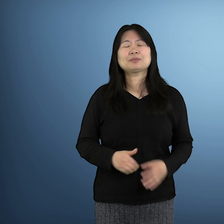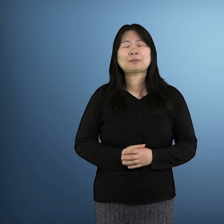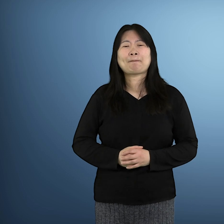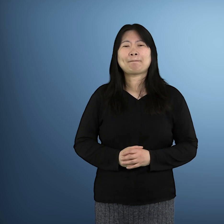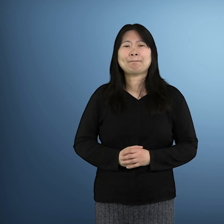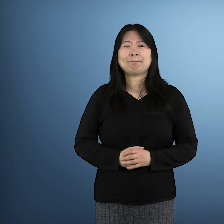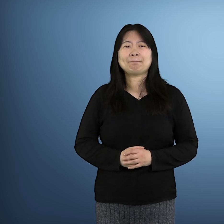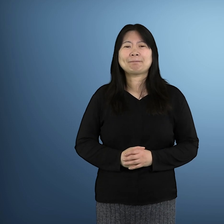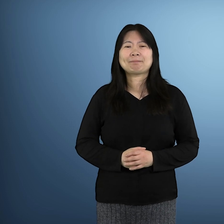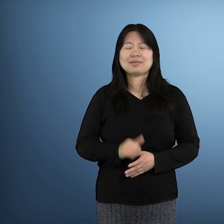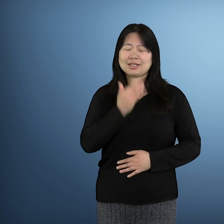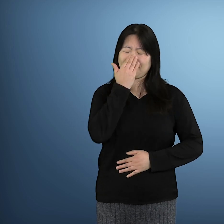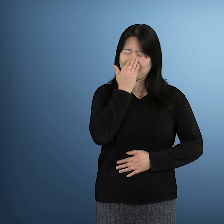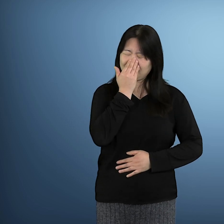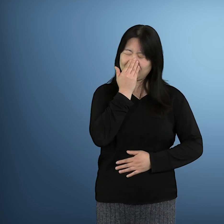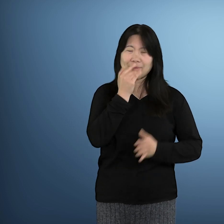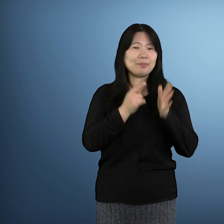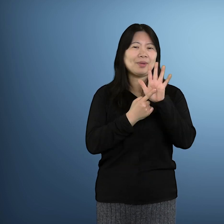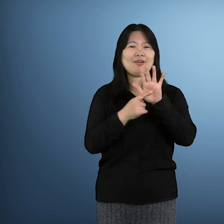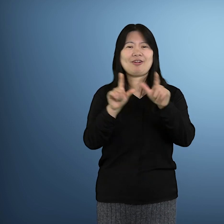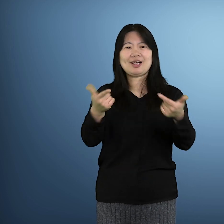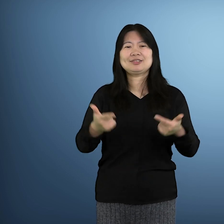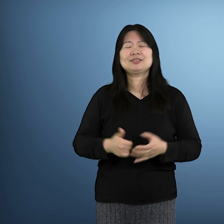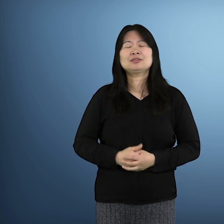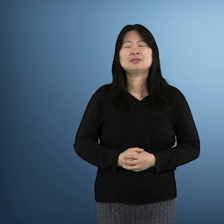이거는 겸손의 표현이 아니에요.